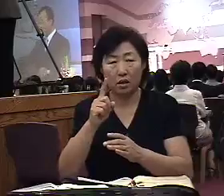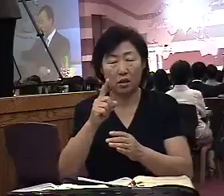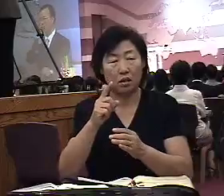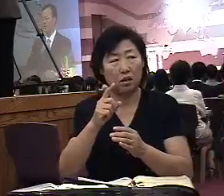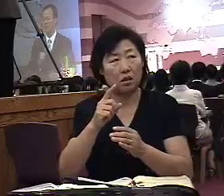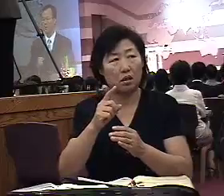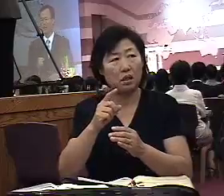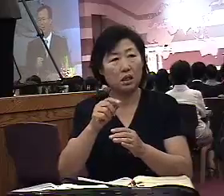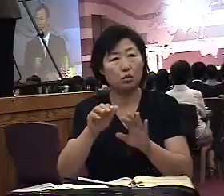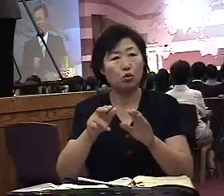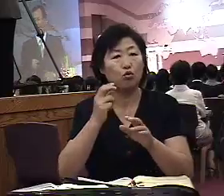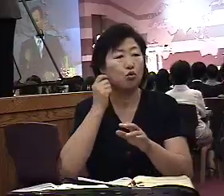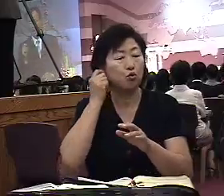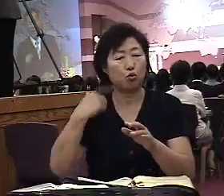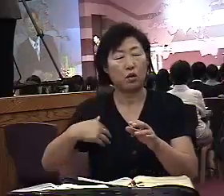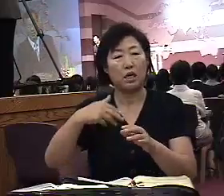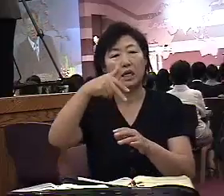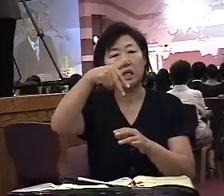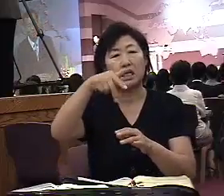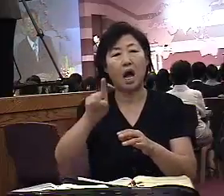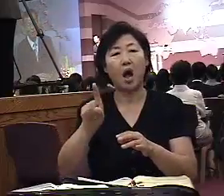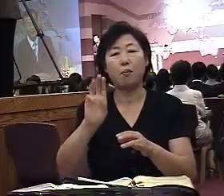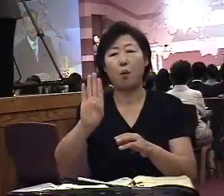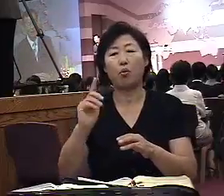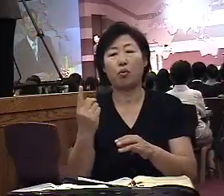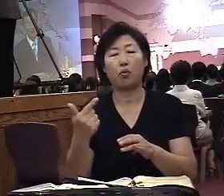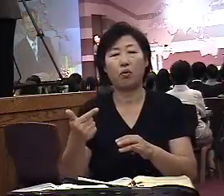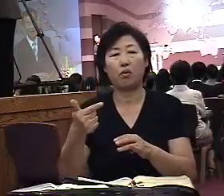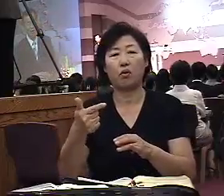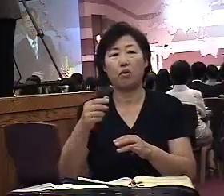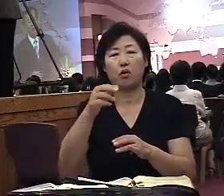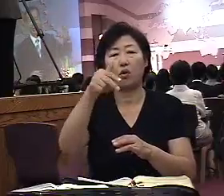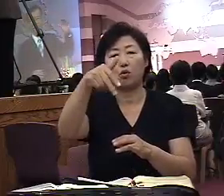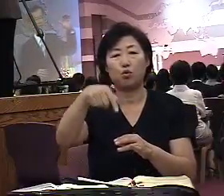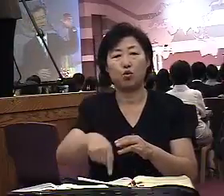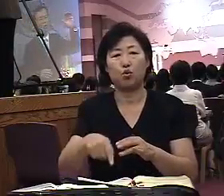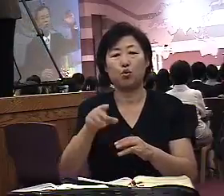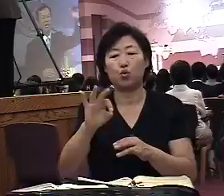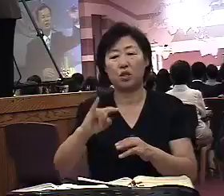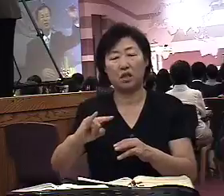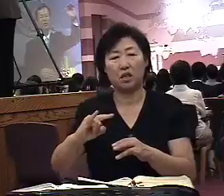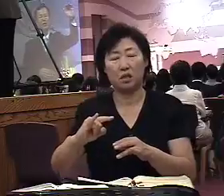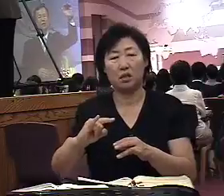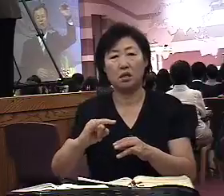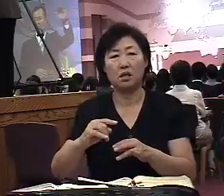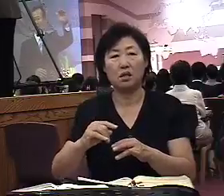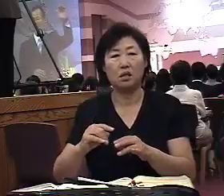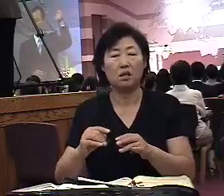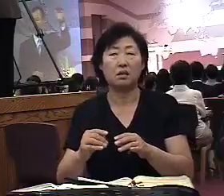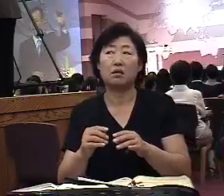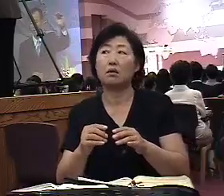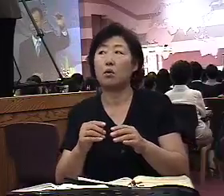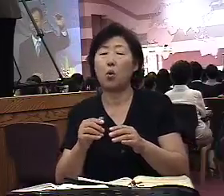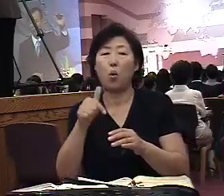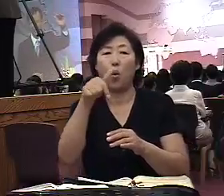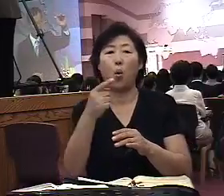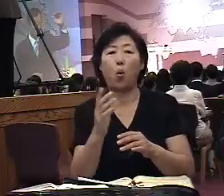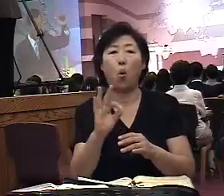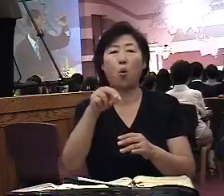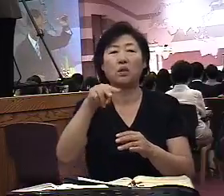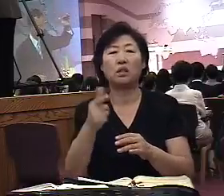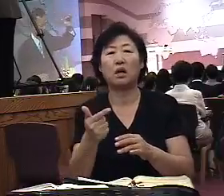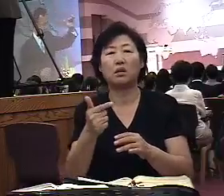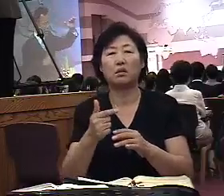자본주의가 휩쓸고 있습니다. 참 아이러닉하죠. 중국의 공산 국가입니다. 공산주의